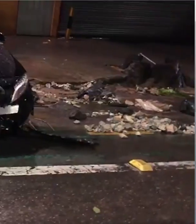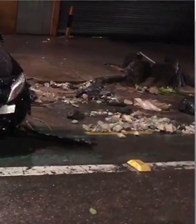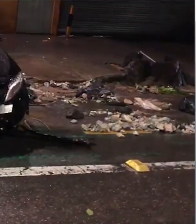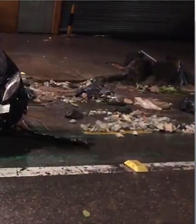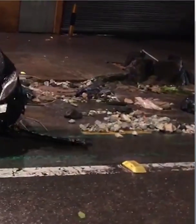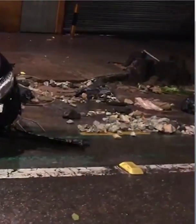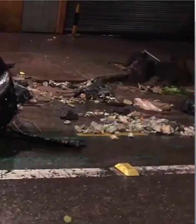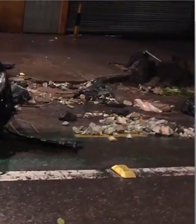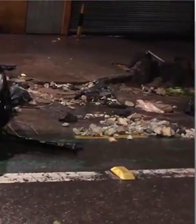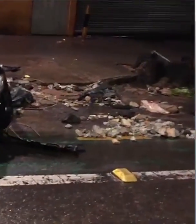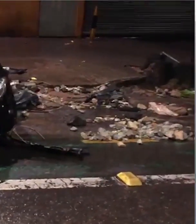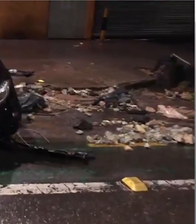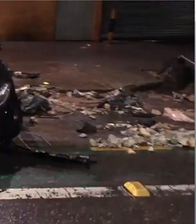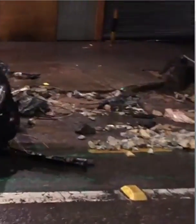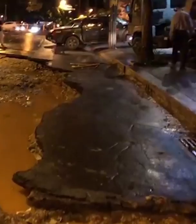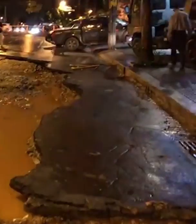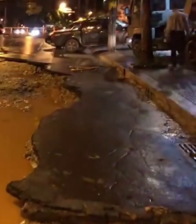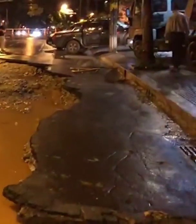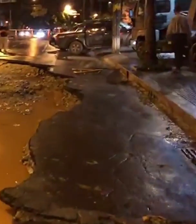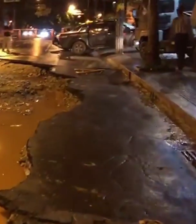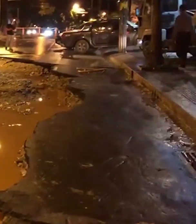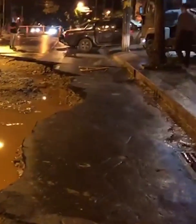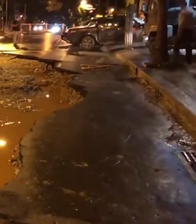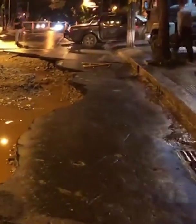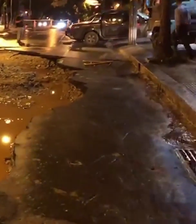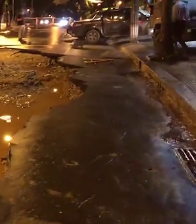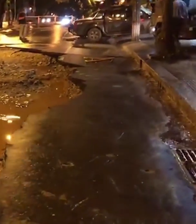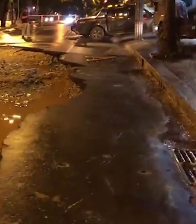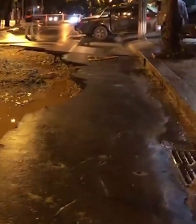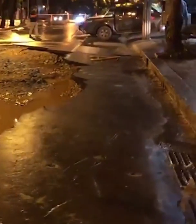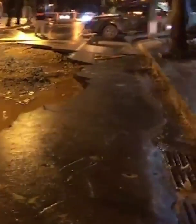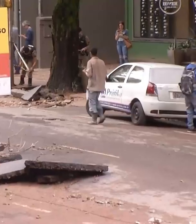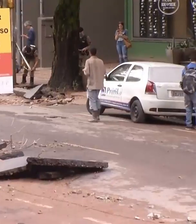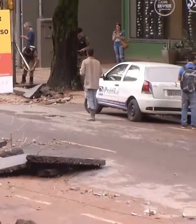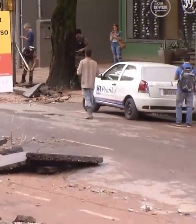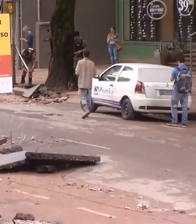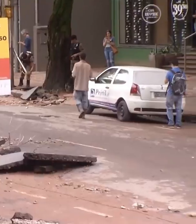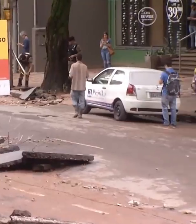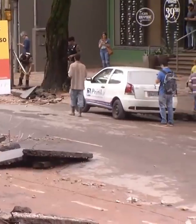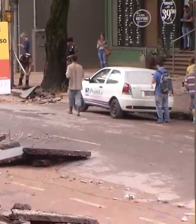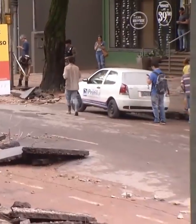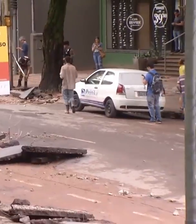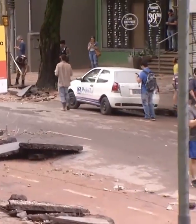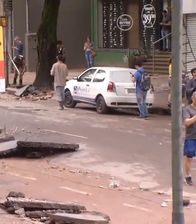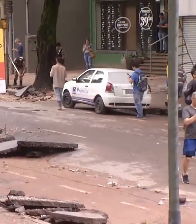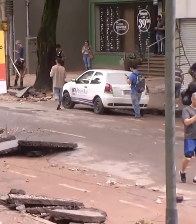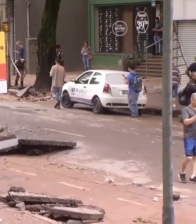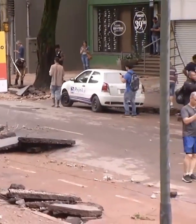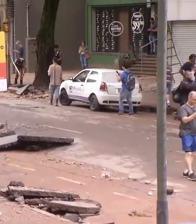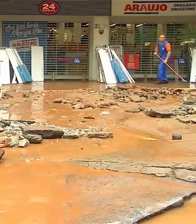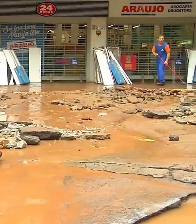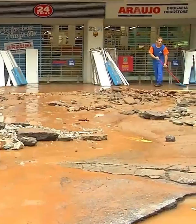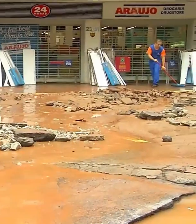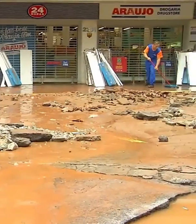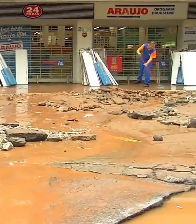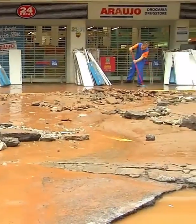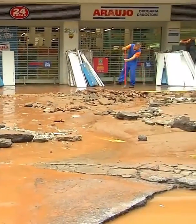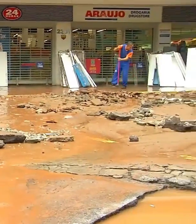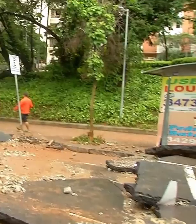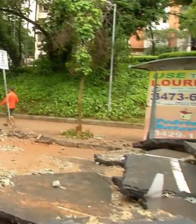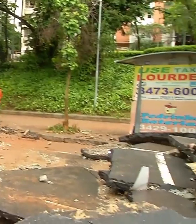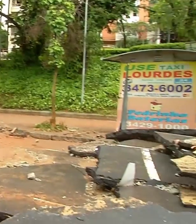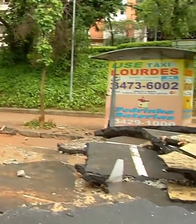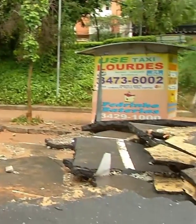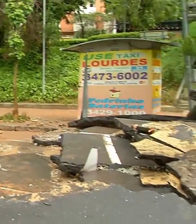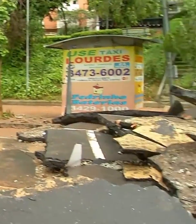atua na liberação de rodovias bloqueadas. Já a Caixa Econômica Federal liberou o saque do FGTS para os trabalhadores